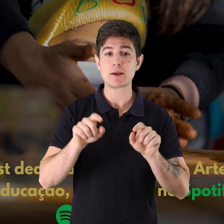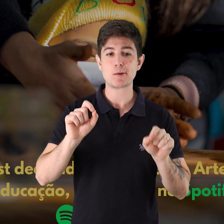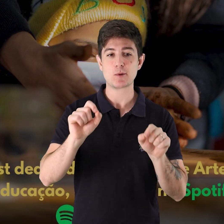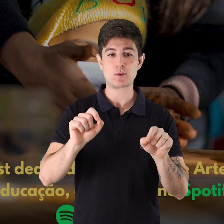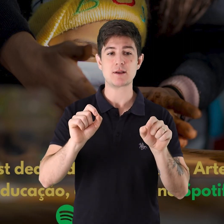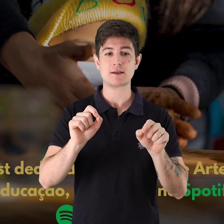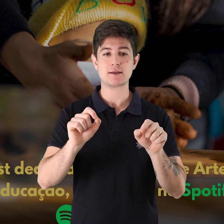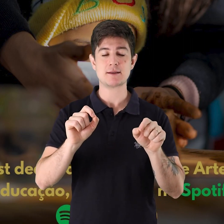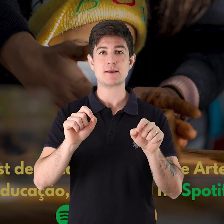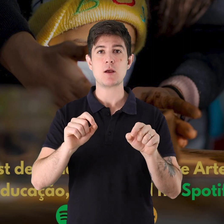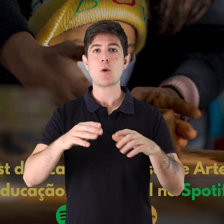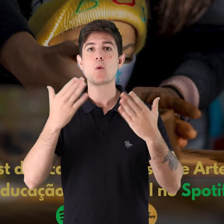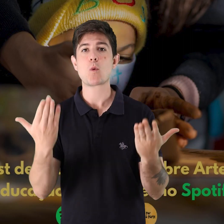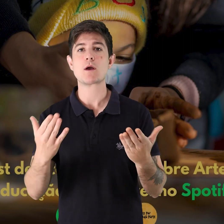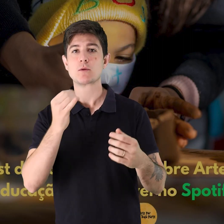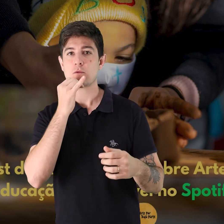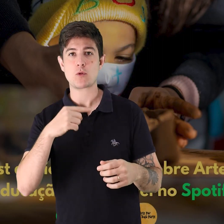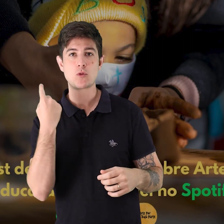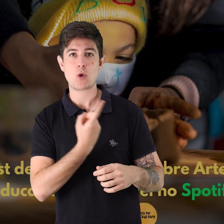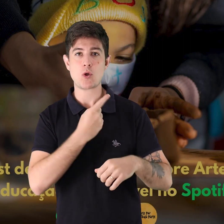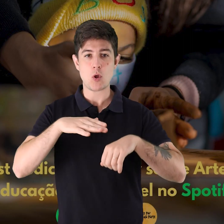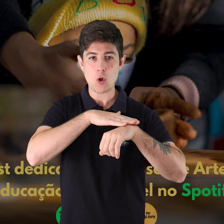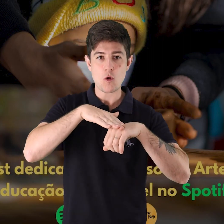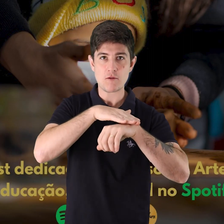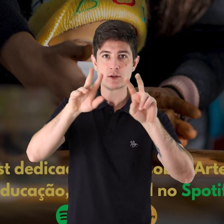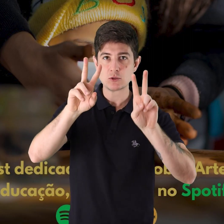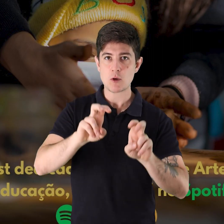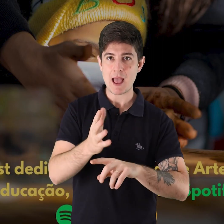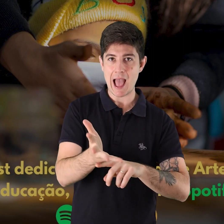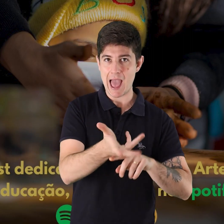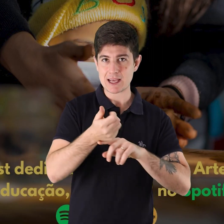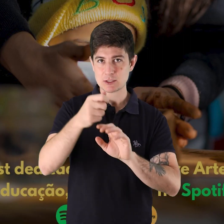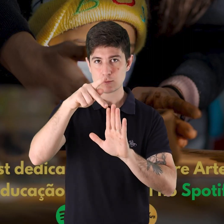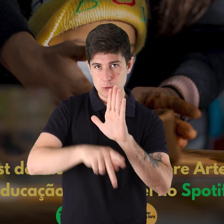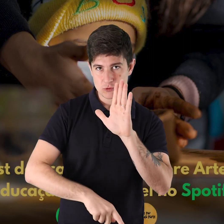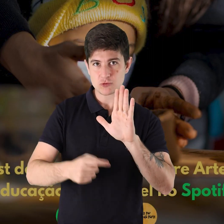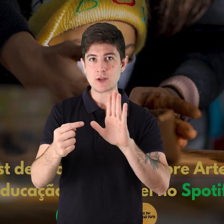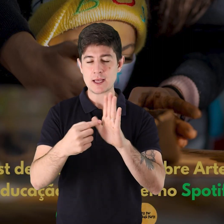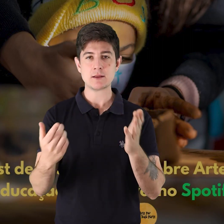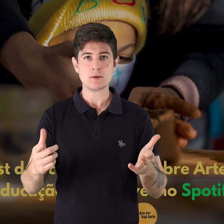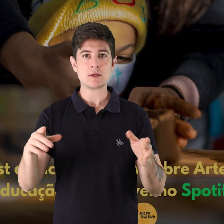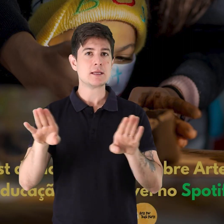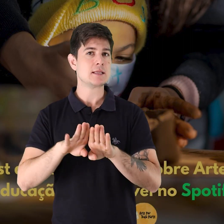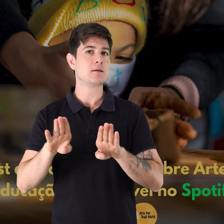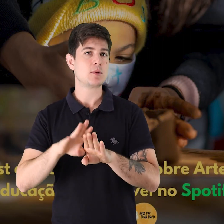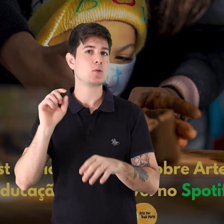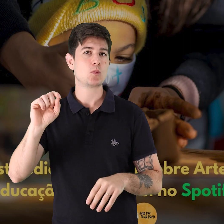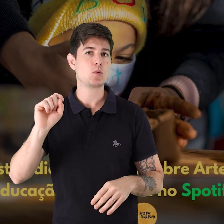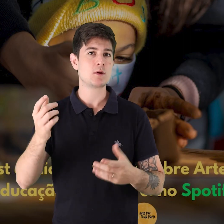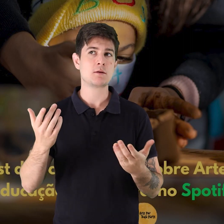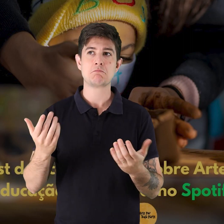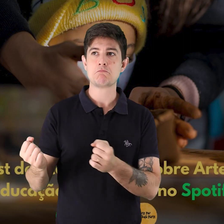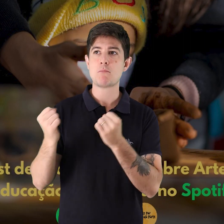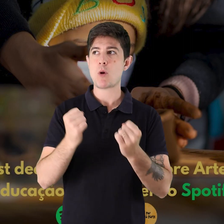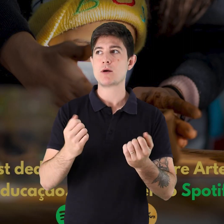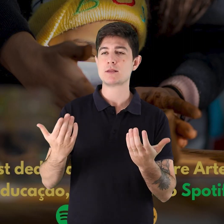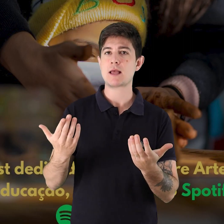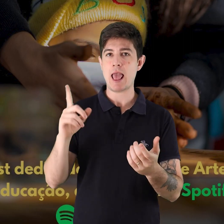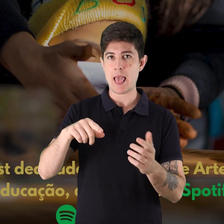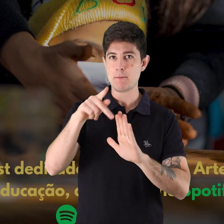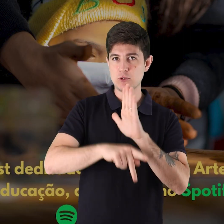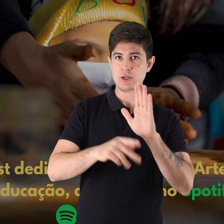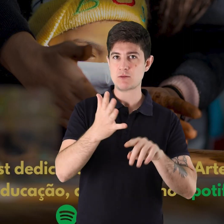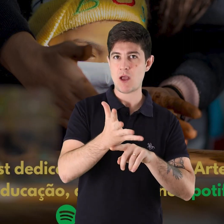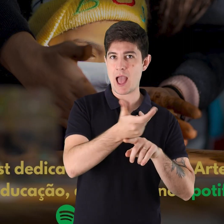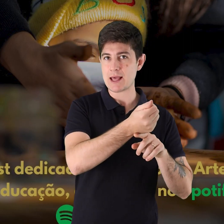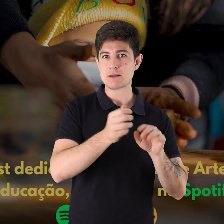além disso, quando a gente fala de projeto de arte, a gente fala eu poderia dizer assim, não